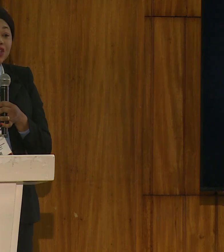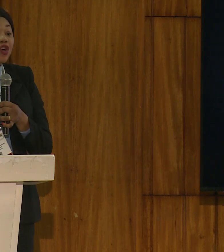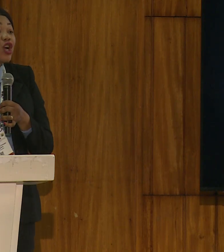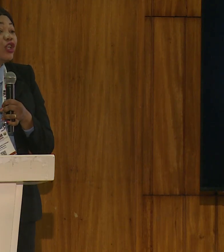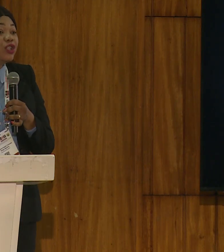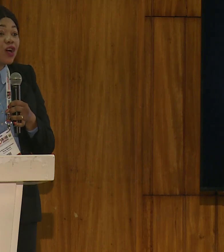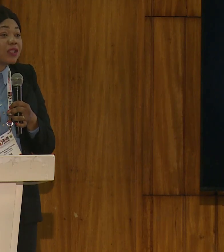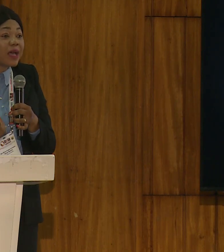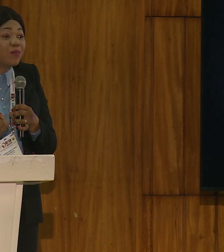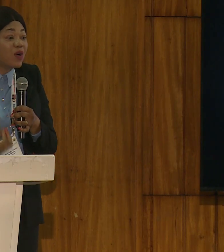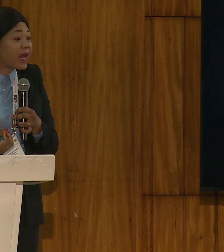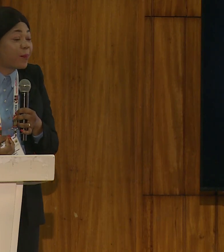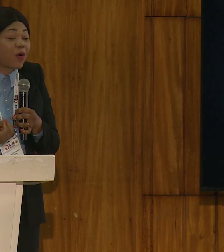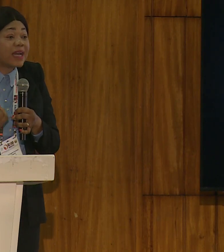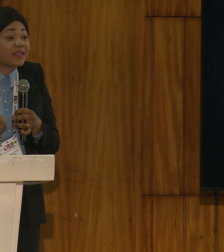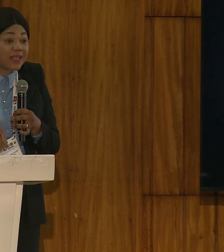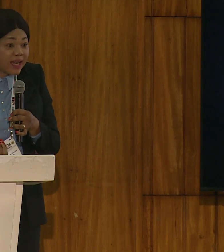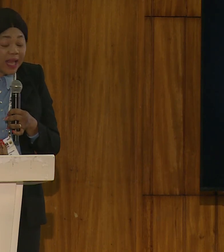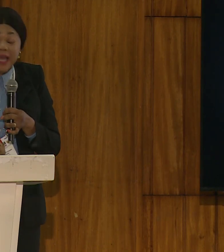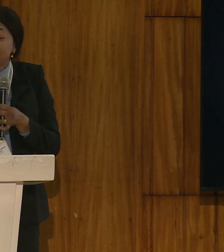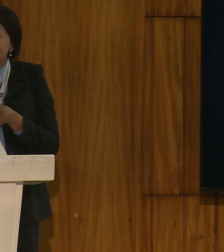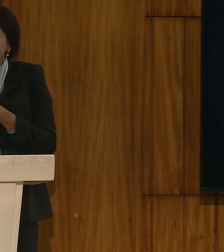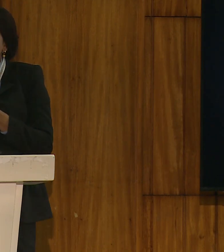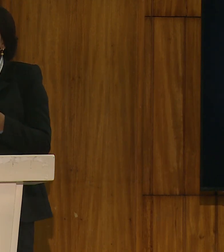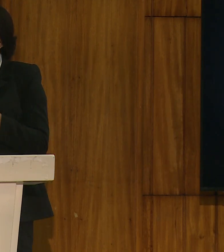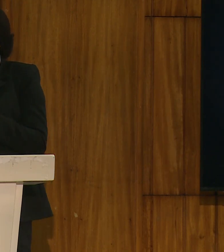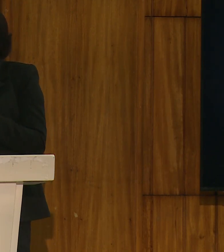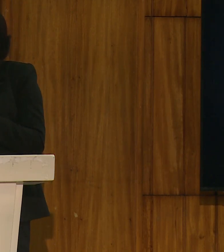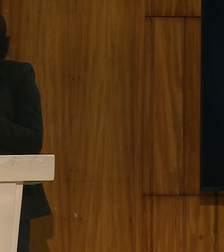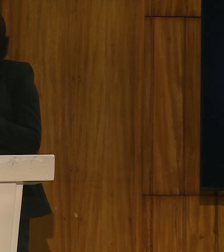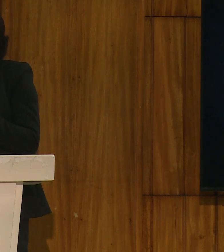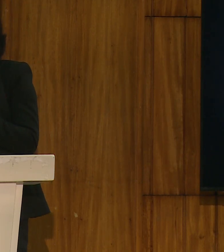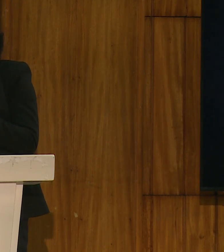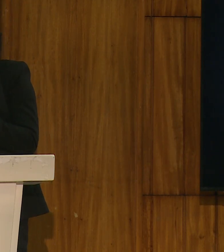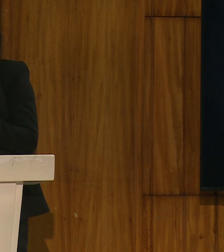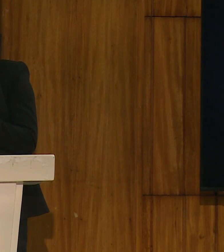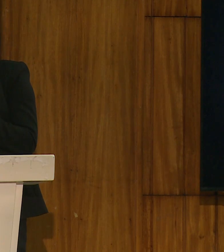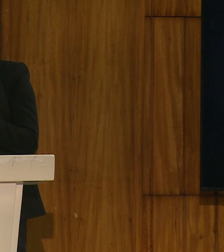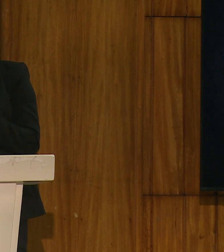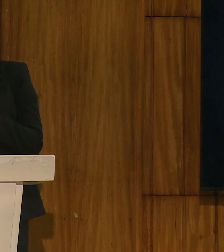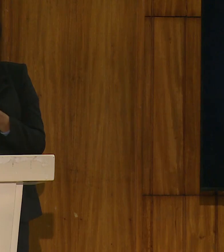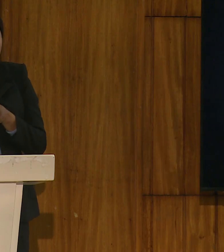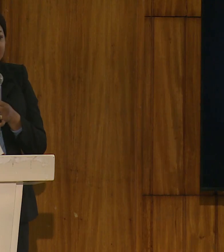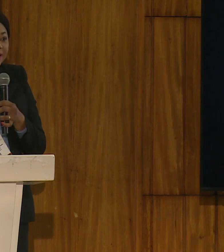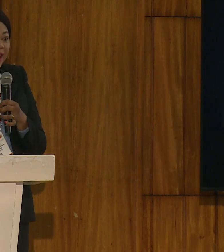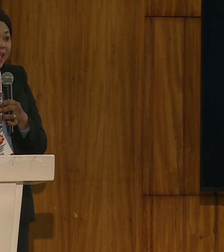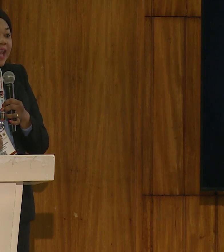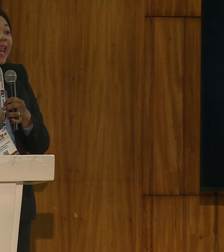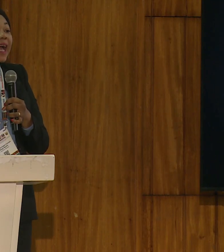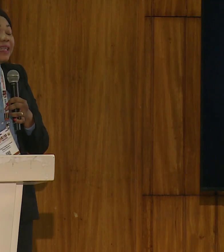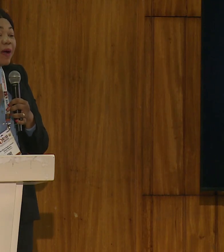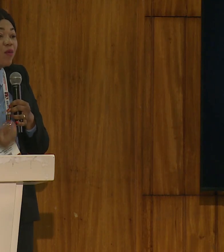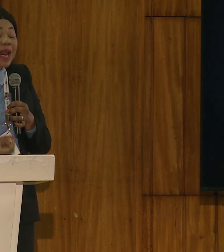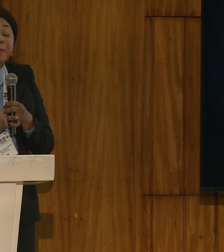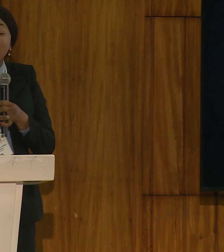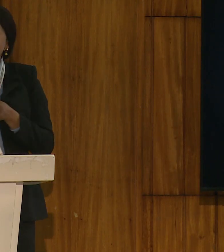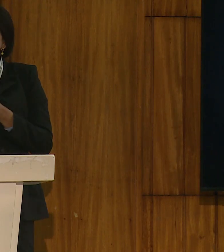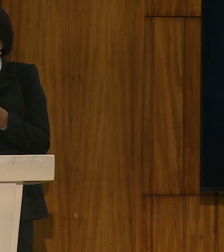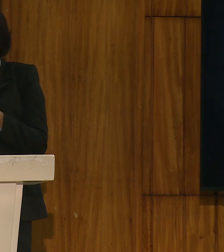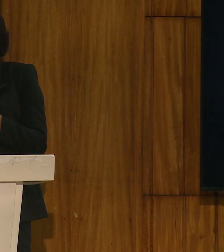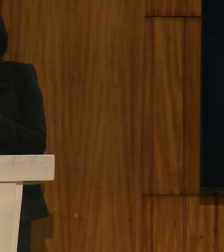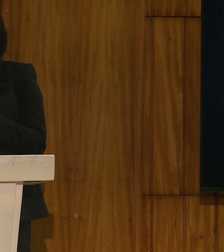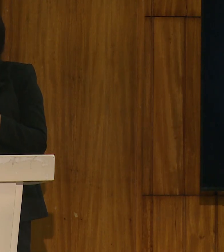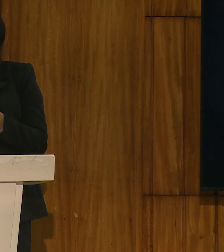nuestra nación no se muere por el SIDA. La gente muere por el miedo de qué dirá la gente. La gente muere por